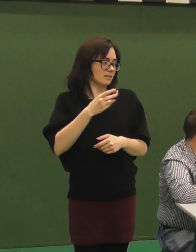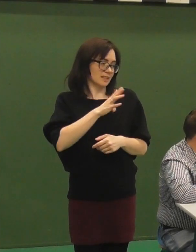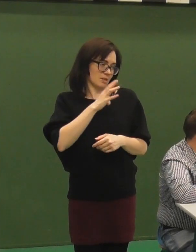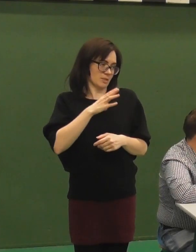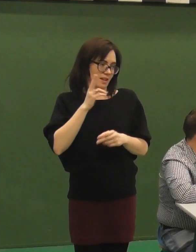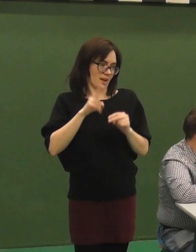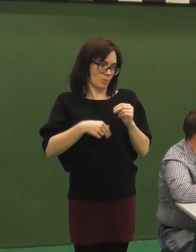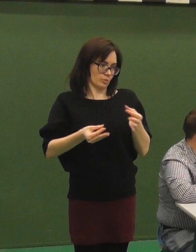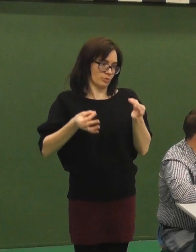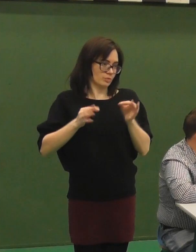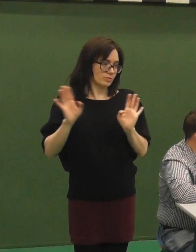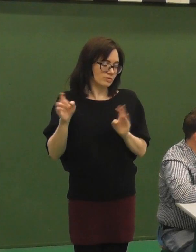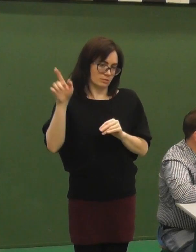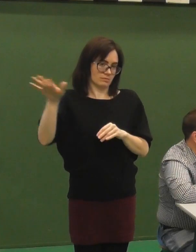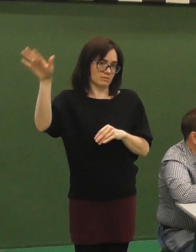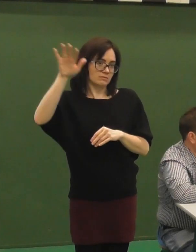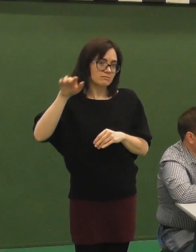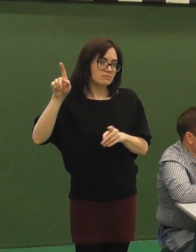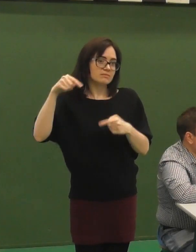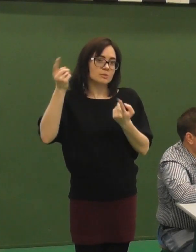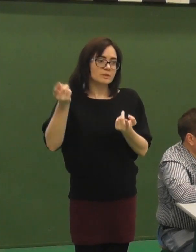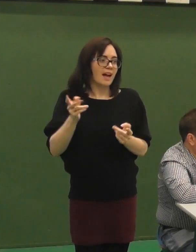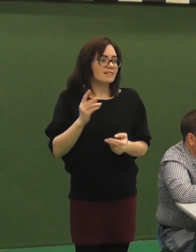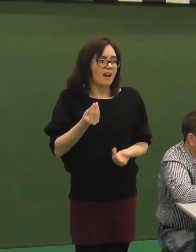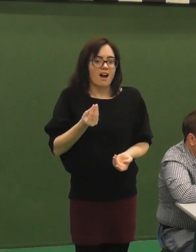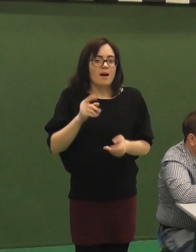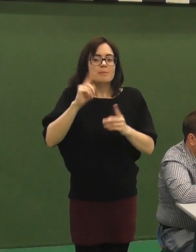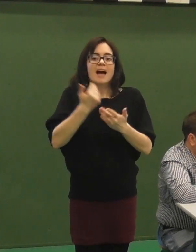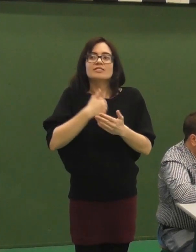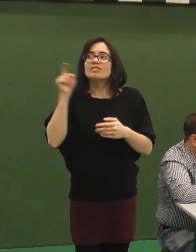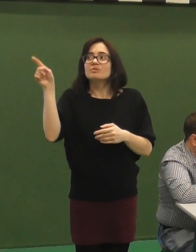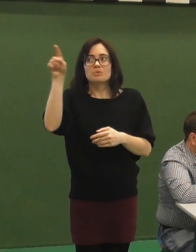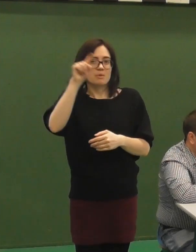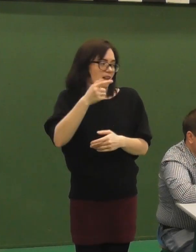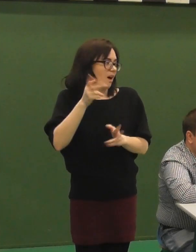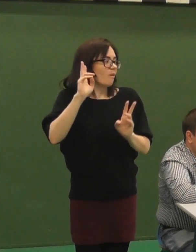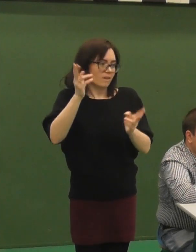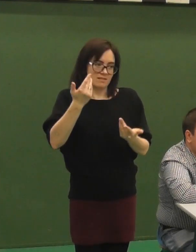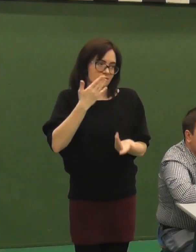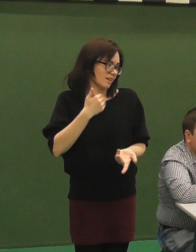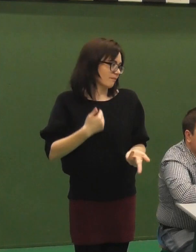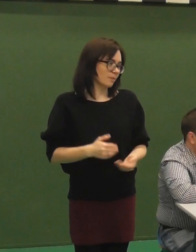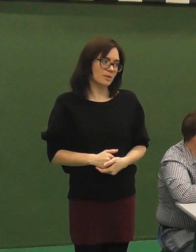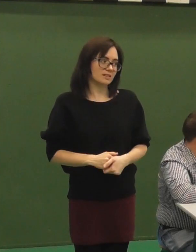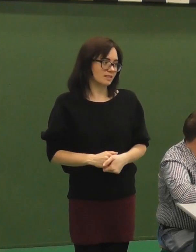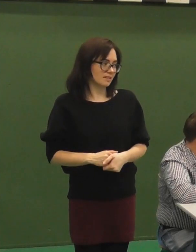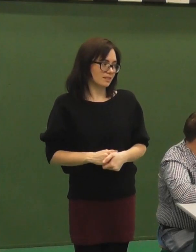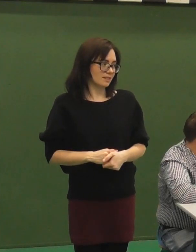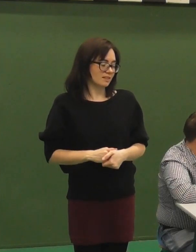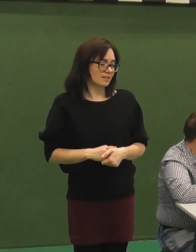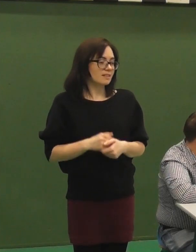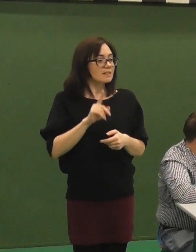a Bozdon, és ott nem volt semmiféle iskola továbbiakban. A